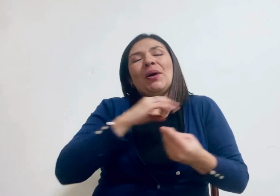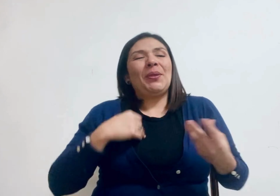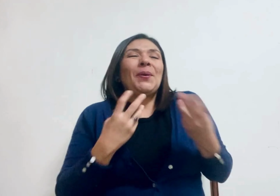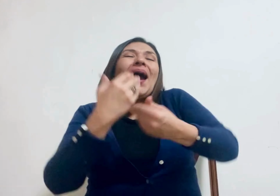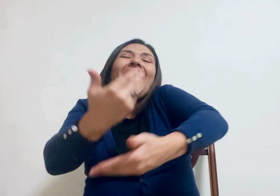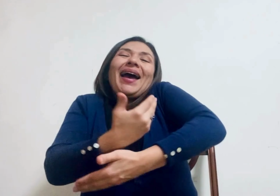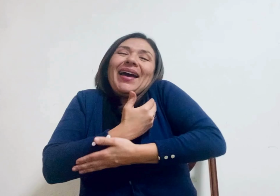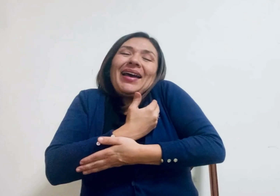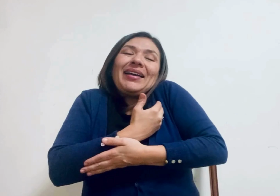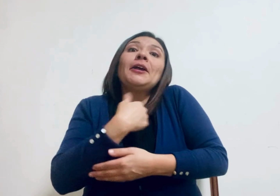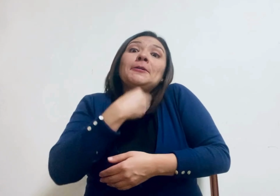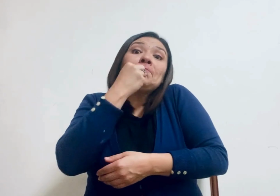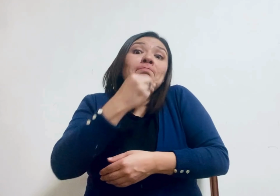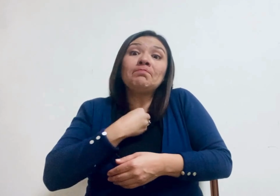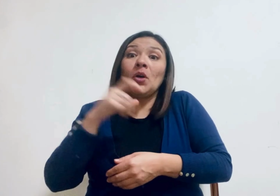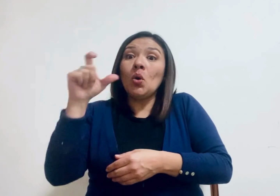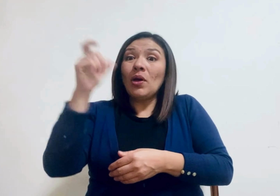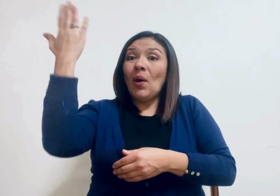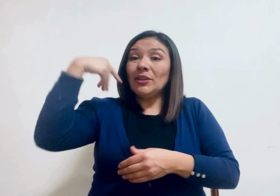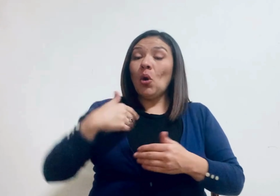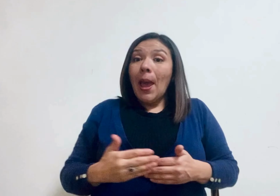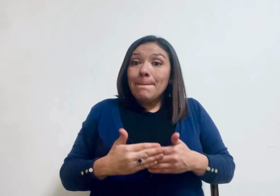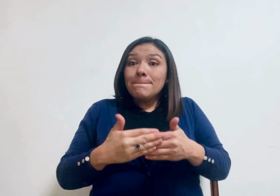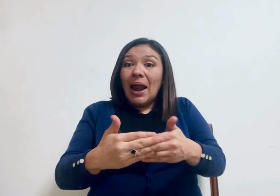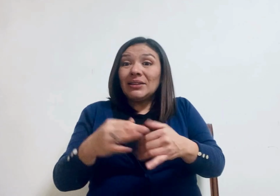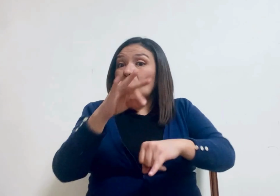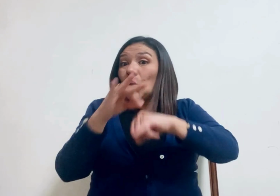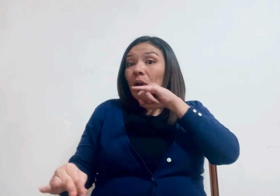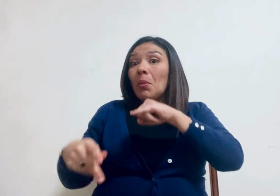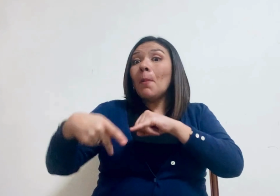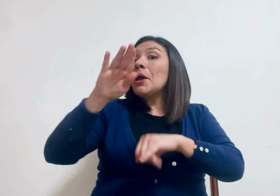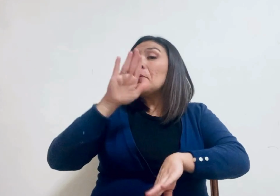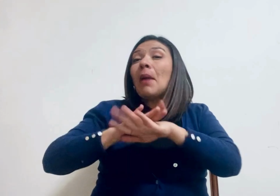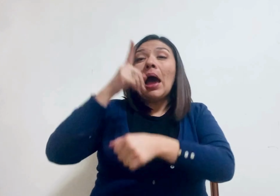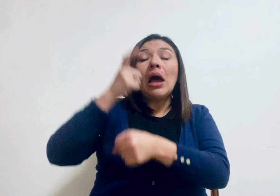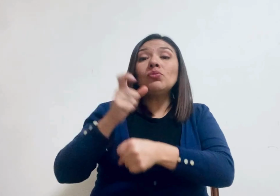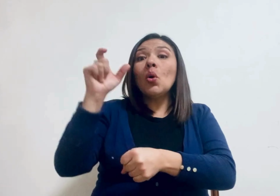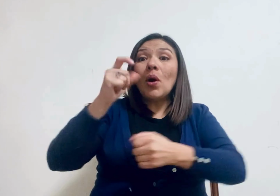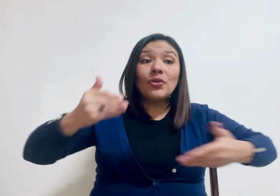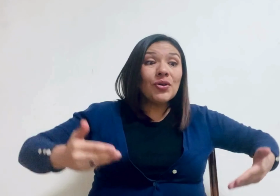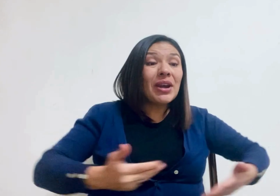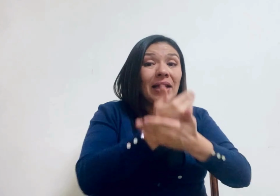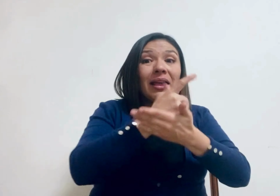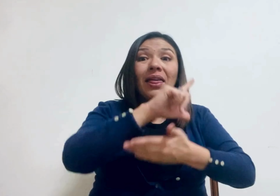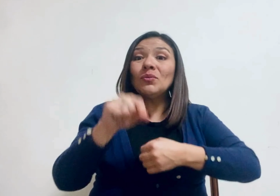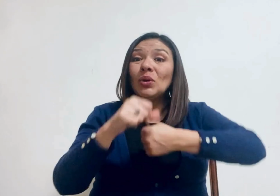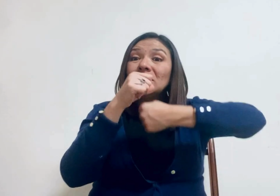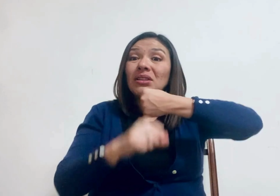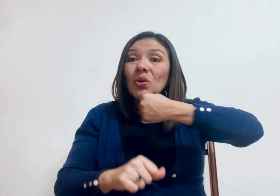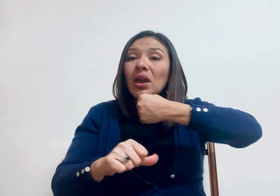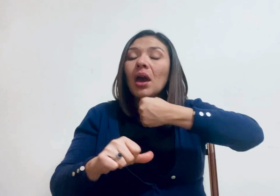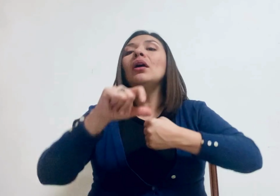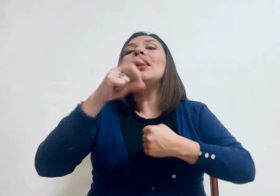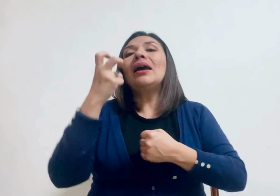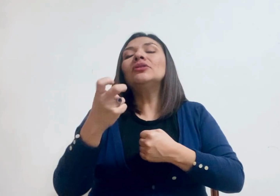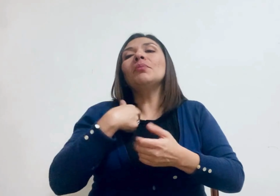pudiéramos hacerlo y que lo tuve que hacer en la última parte del embarazo, pero lo hice mucho más a partir de la cirugía y que me ayudaba mucho